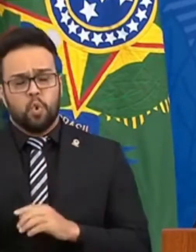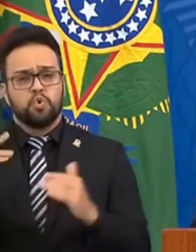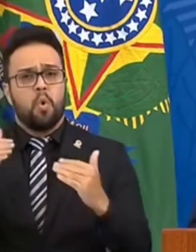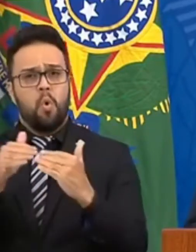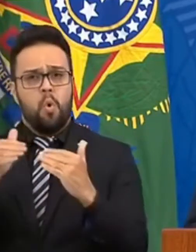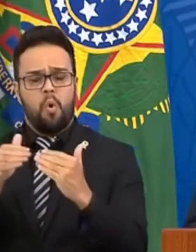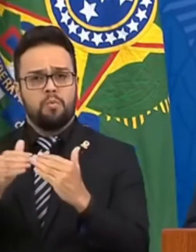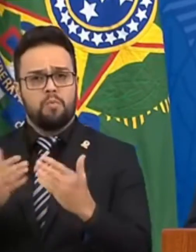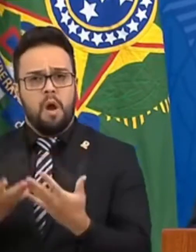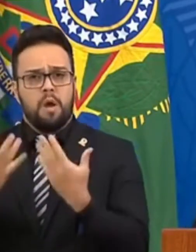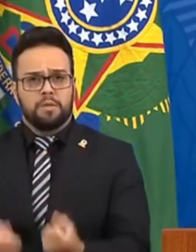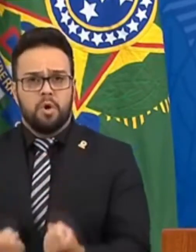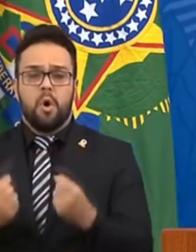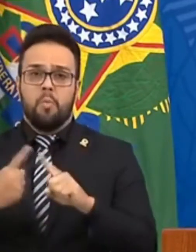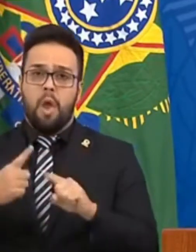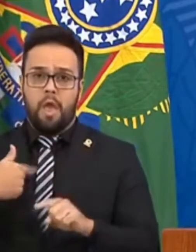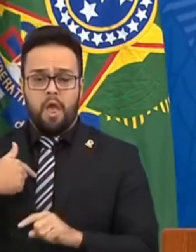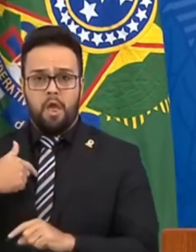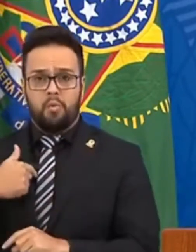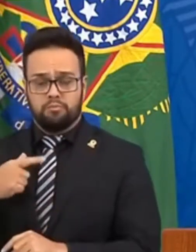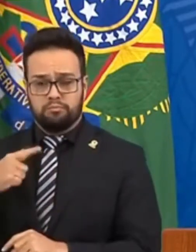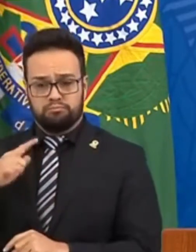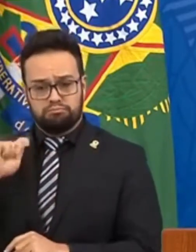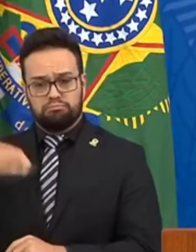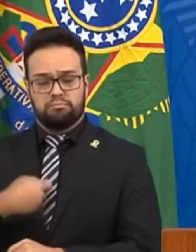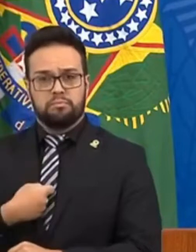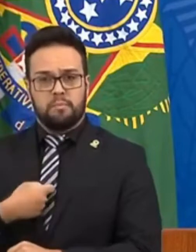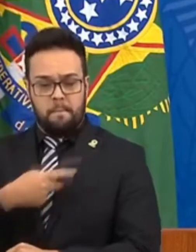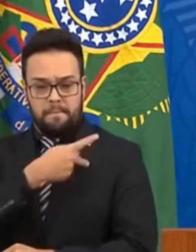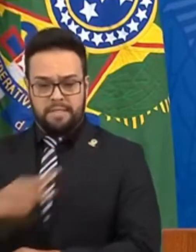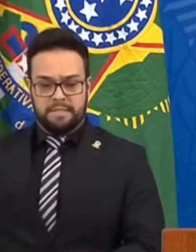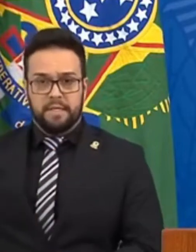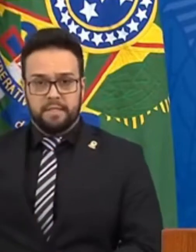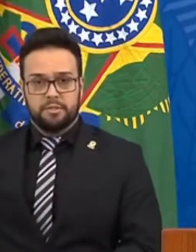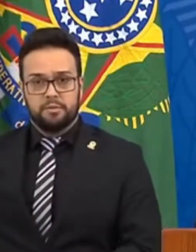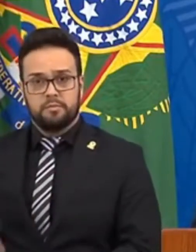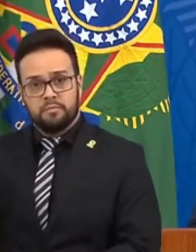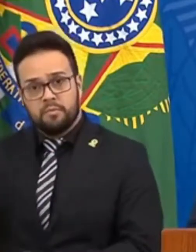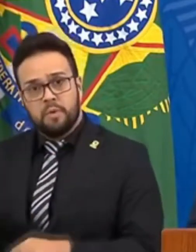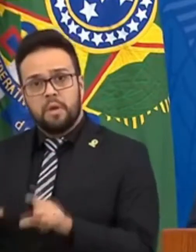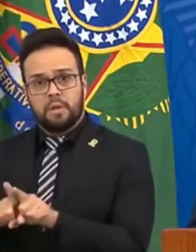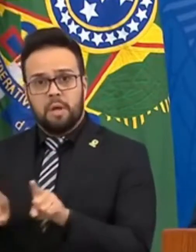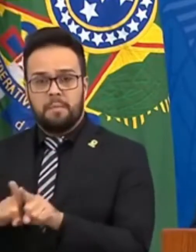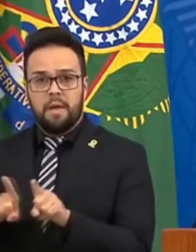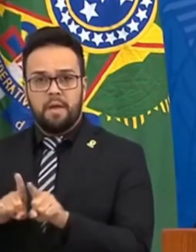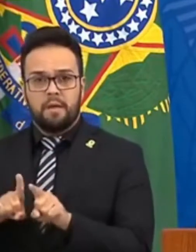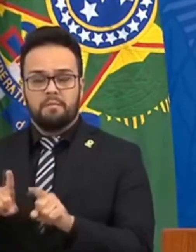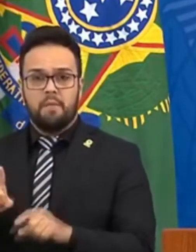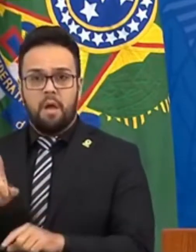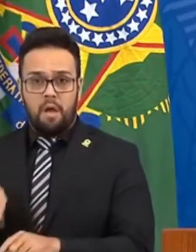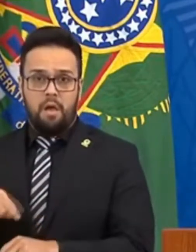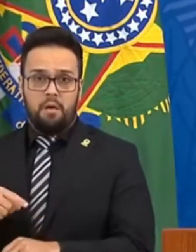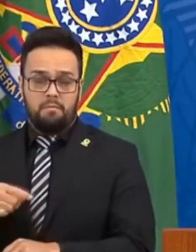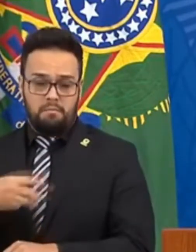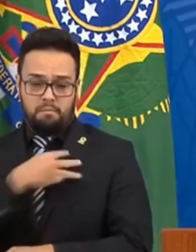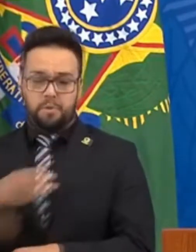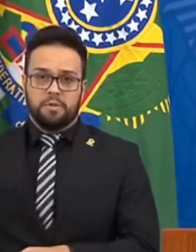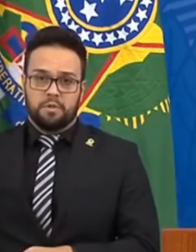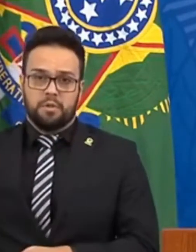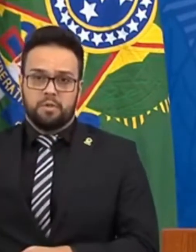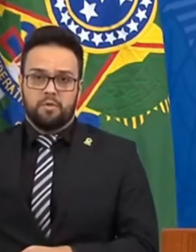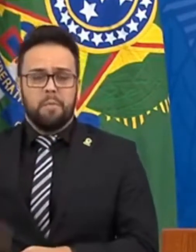é porque a cima de mim com o presidente e dele como ainda ministro está saúde